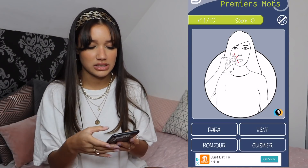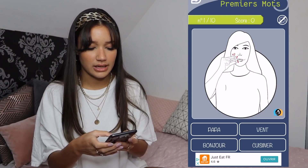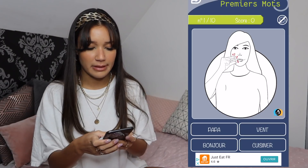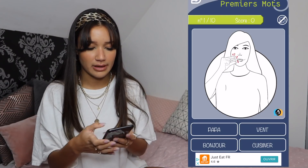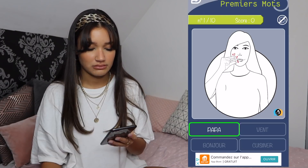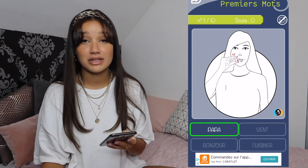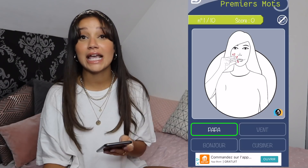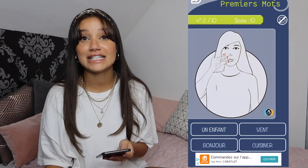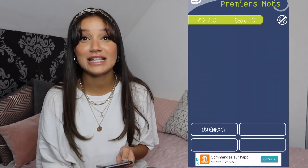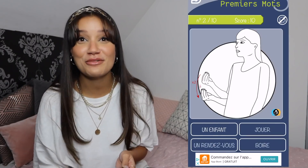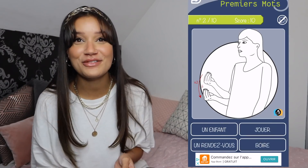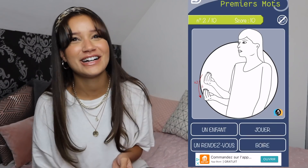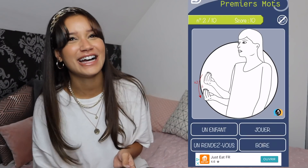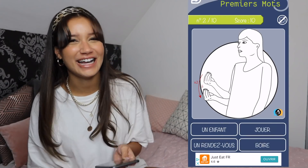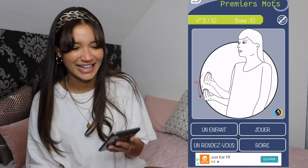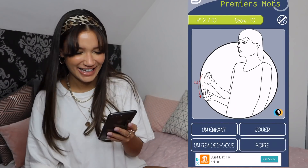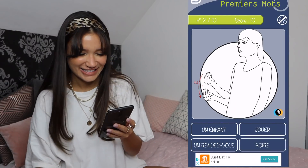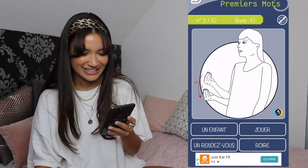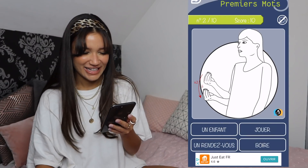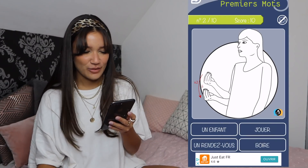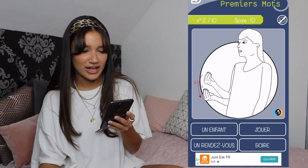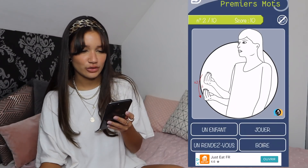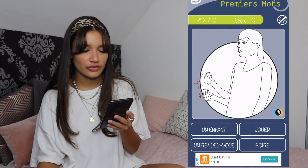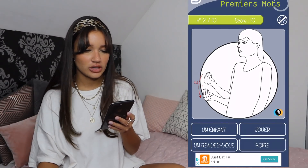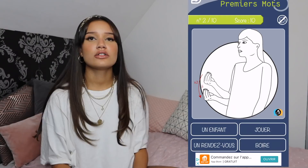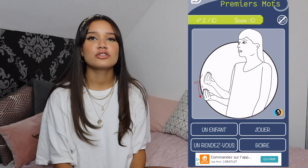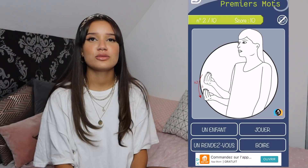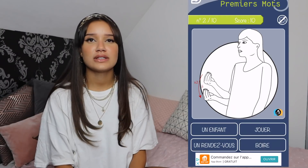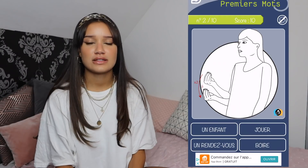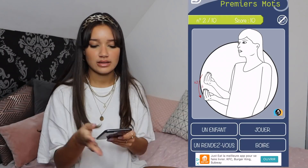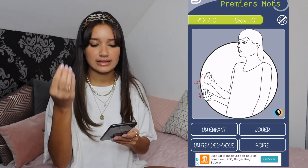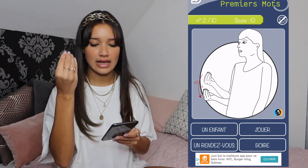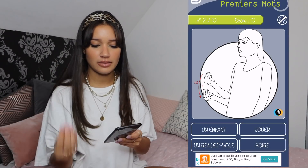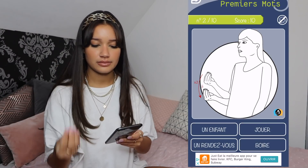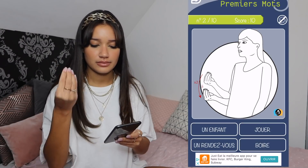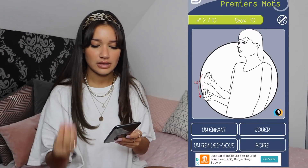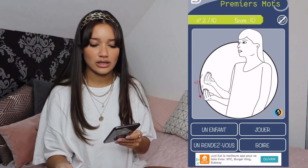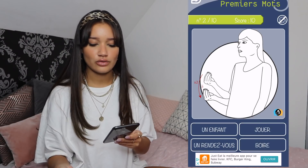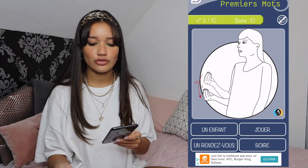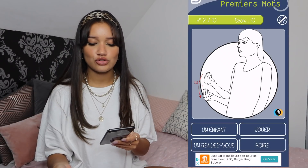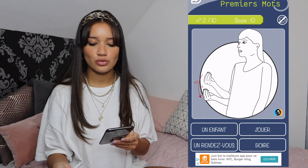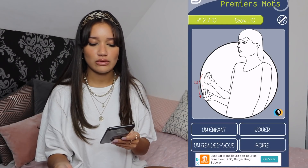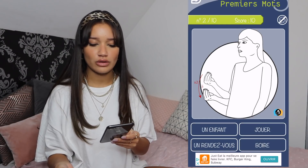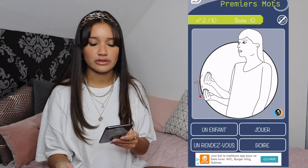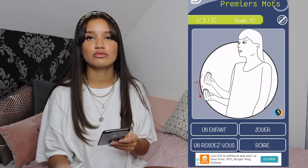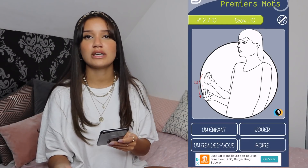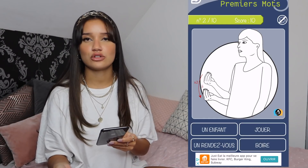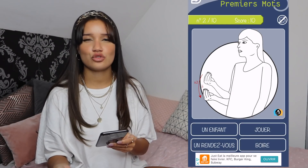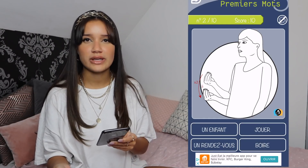dirais papa. Et c'était bon. Waouh, trop fort. Ensuite, ça, un enfant jouer au rendez-vous et je suis presque